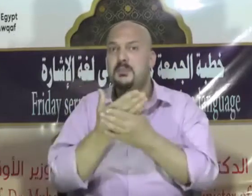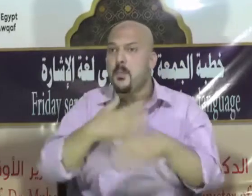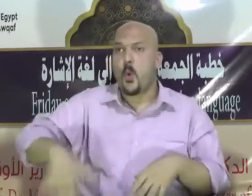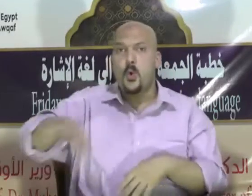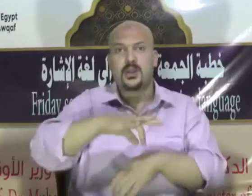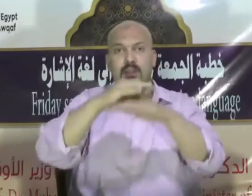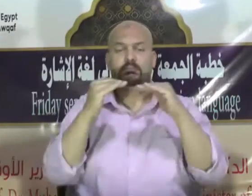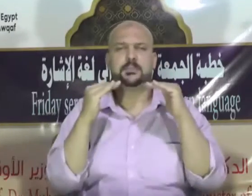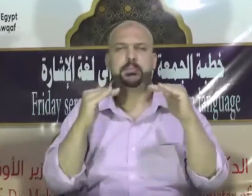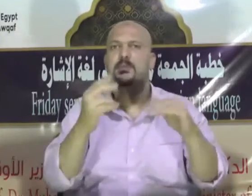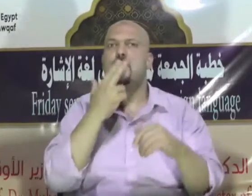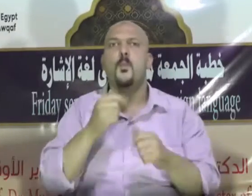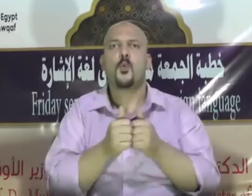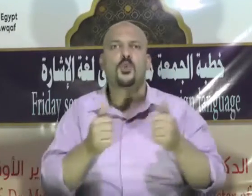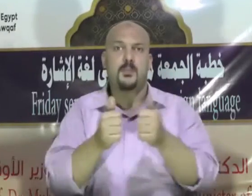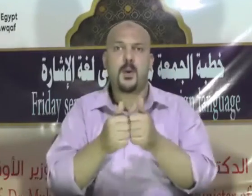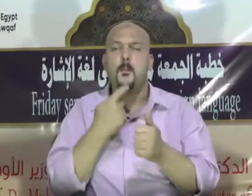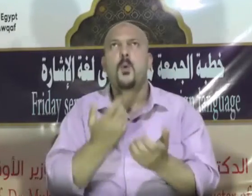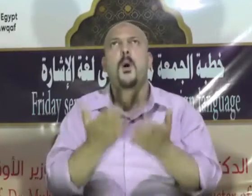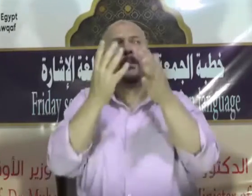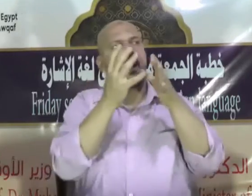والمجتمعات. اللهم احفظ بلادنا